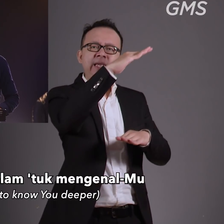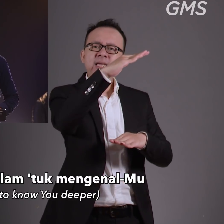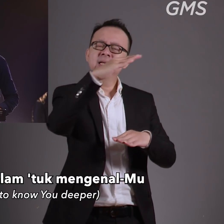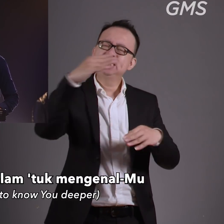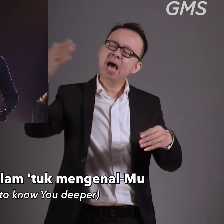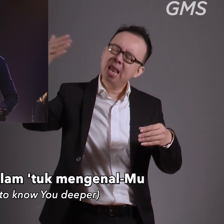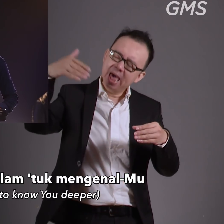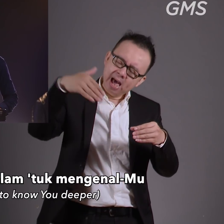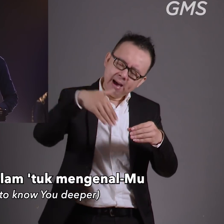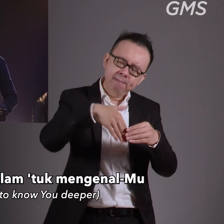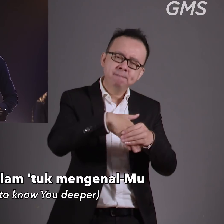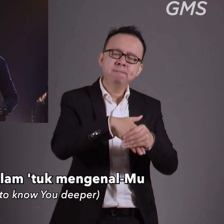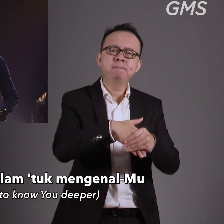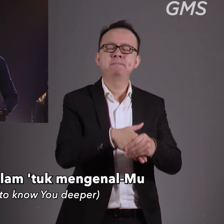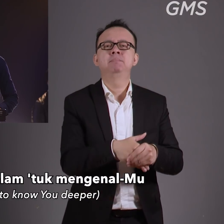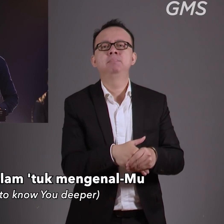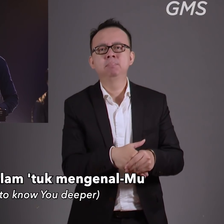lebih dalam